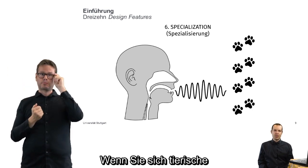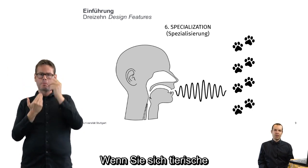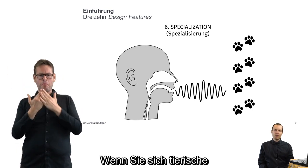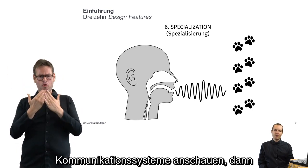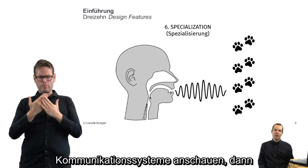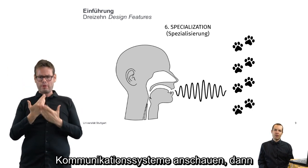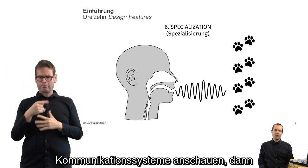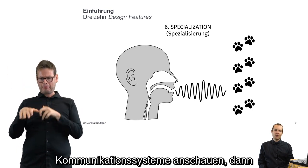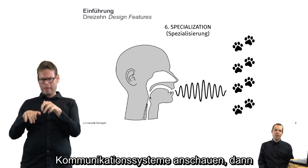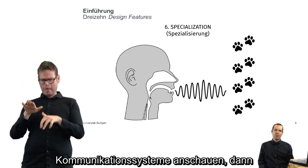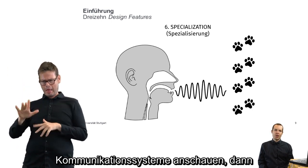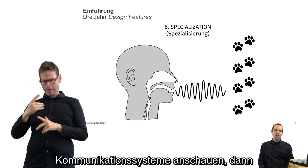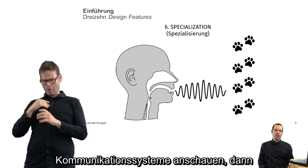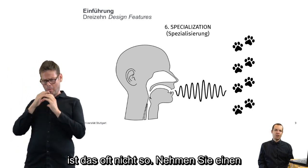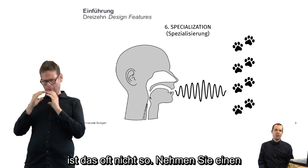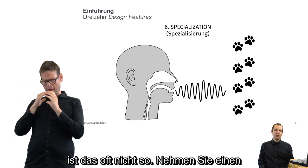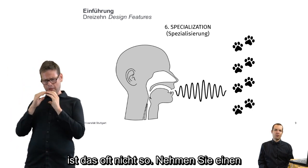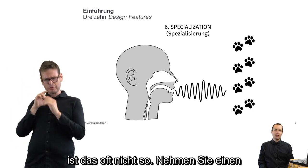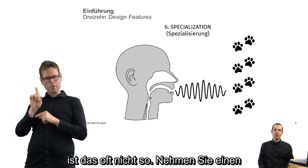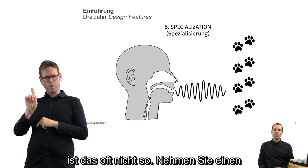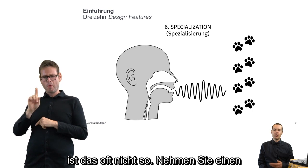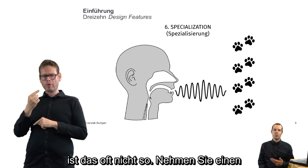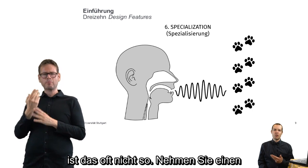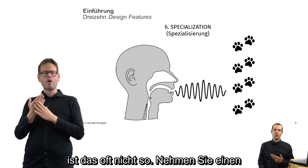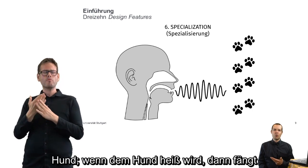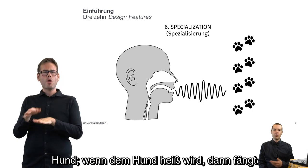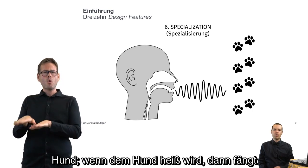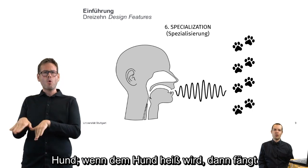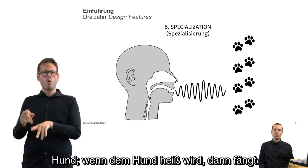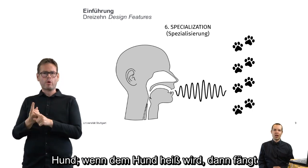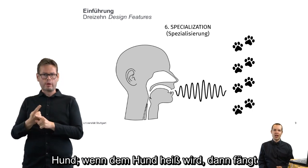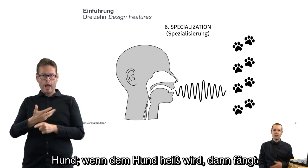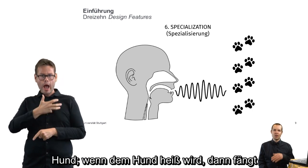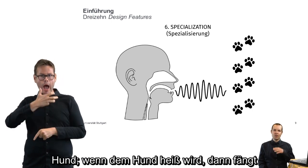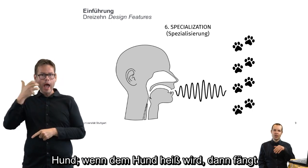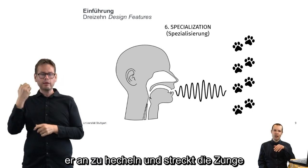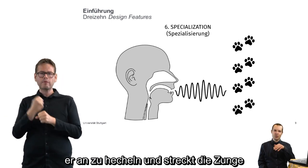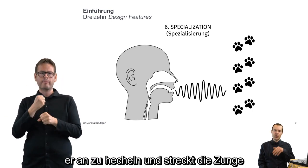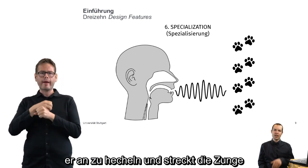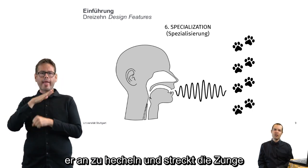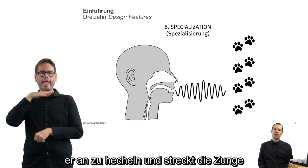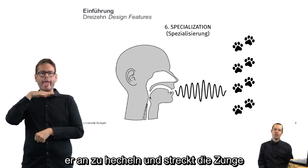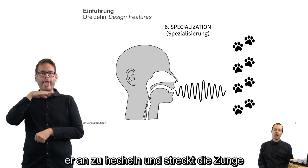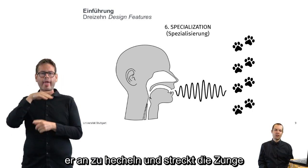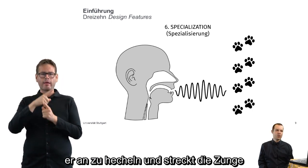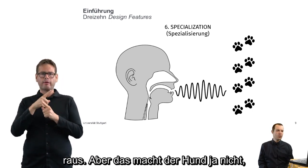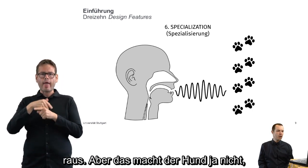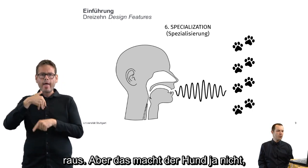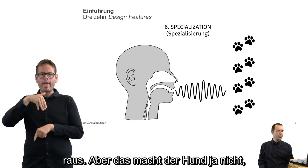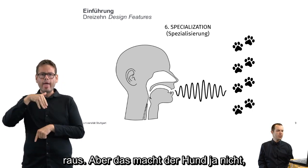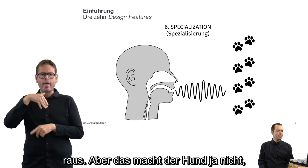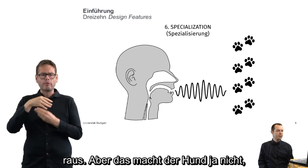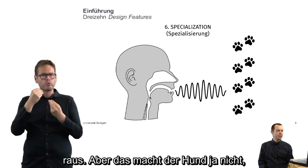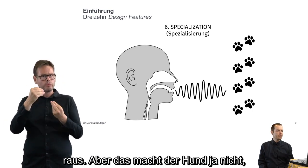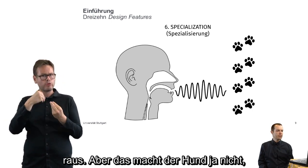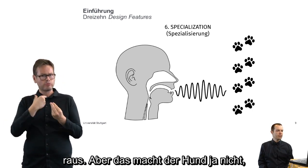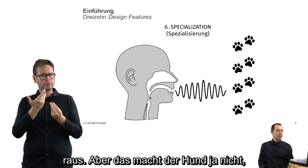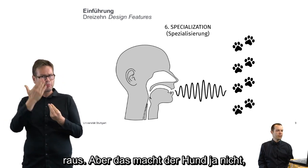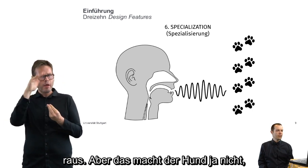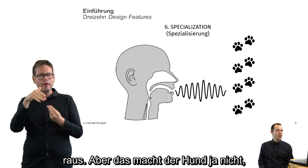Wenn Sie sich tierische Kommunikationssysteme anschauen, dann ist das oft nicht so. Nehmen Sie einen Hund, wenn dem Hund heiß wird, dann fängt er an zu hecheln und schreckt die Zunge raus.